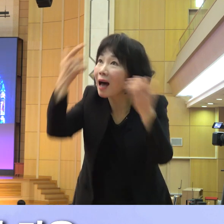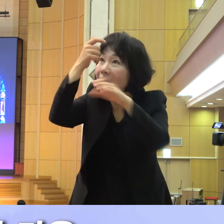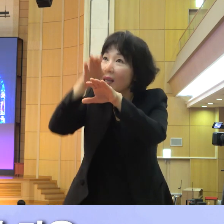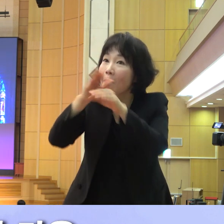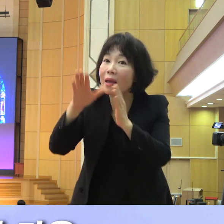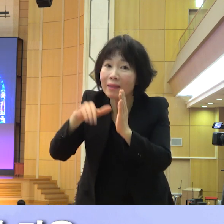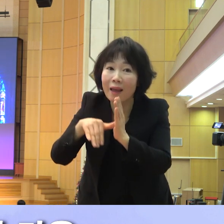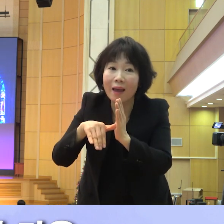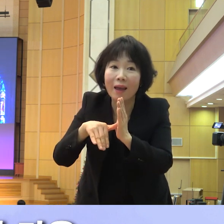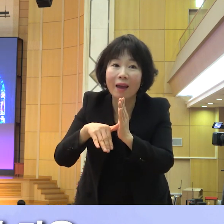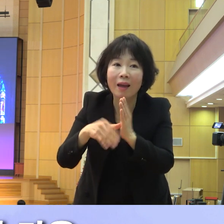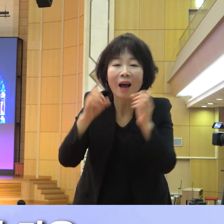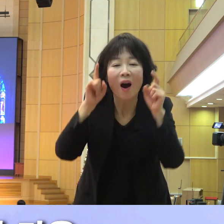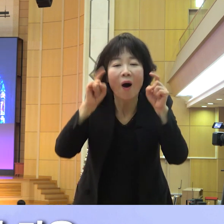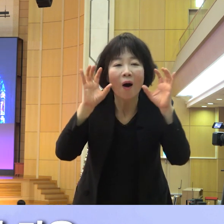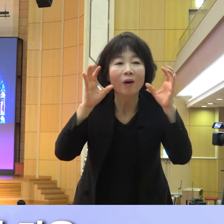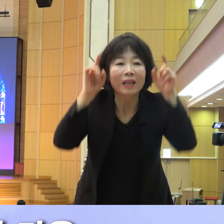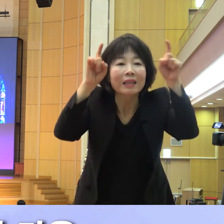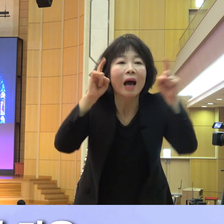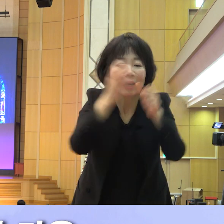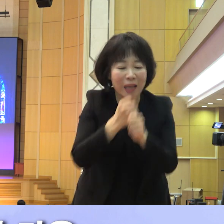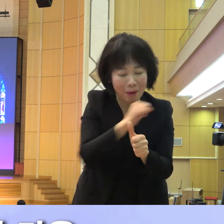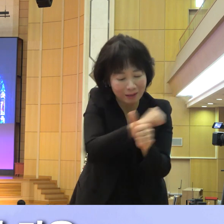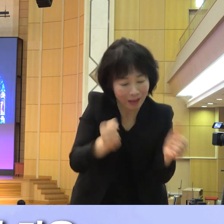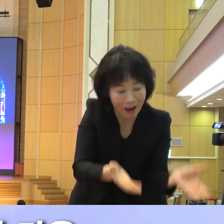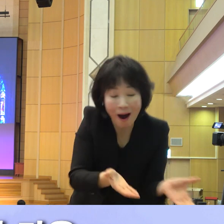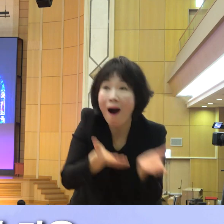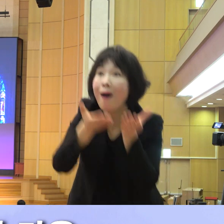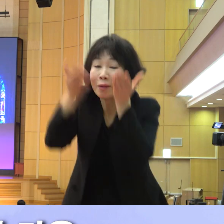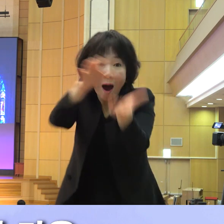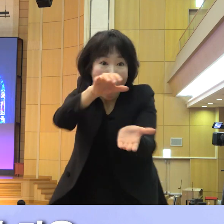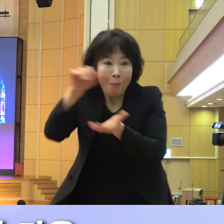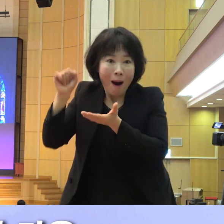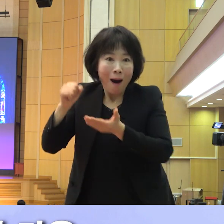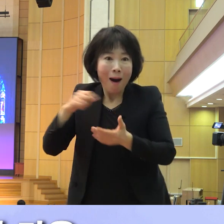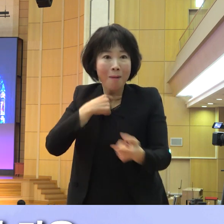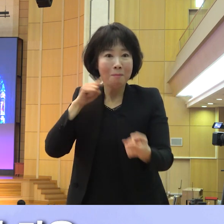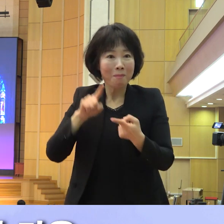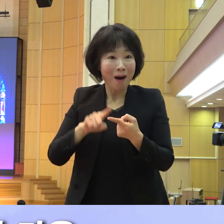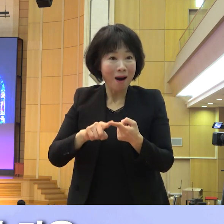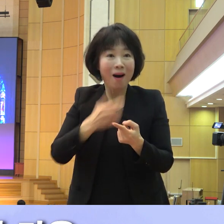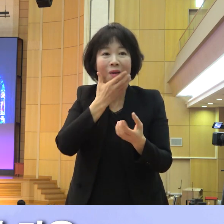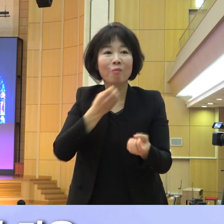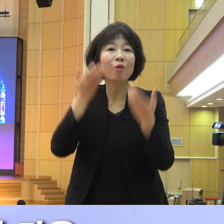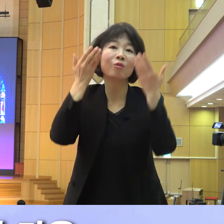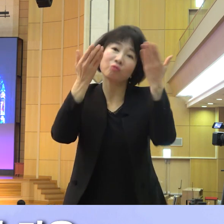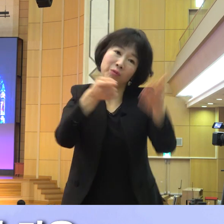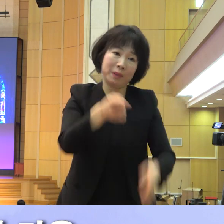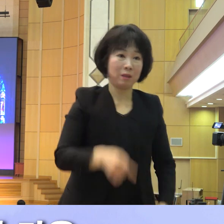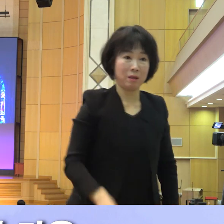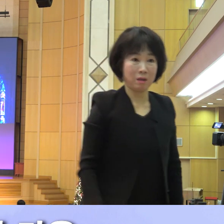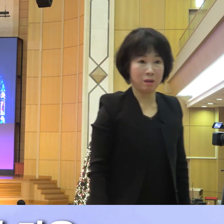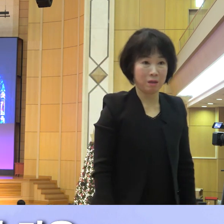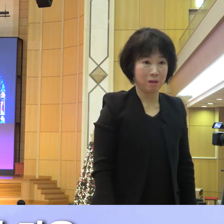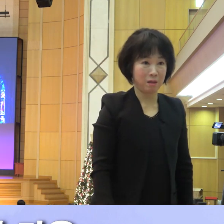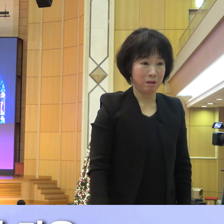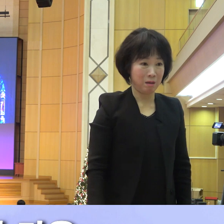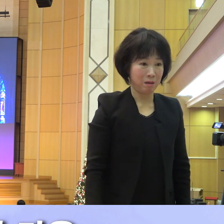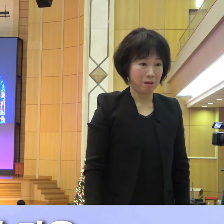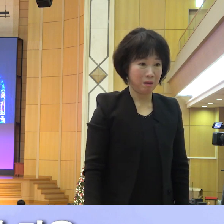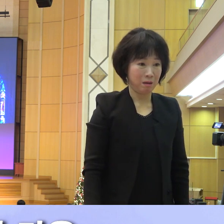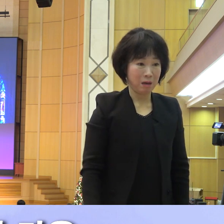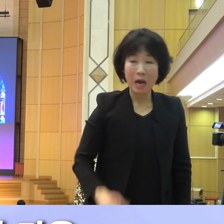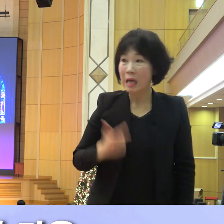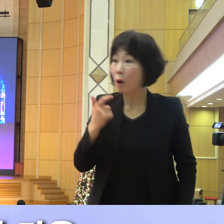그래서 야곱도 하나님 앞에 특별히 별미를 만들어서 먼저 드리고